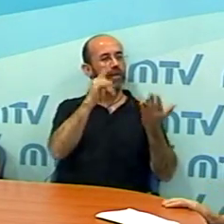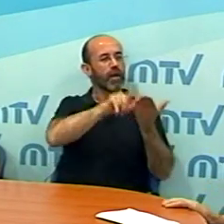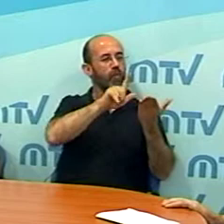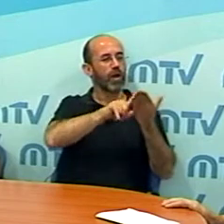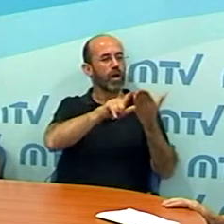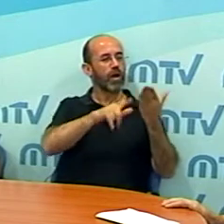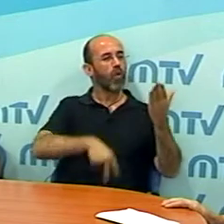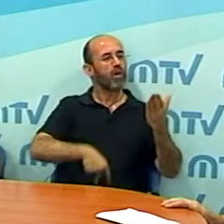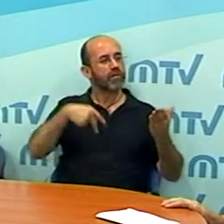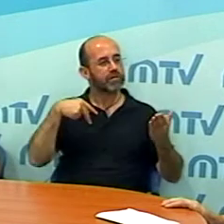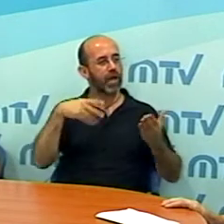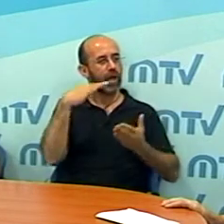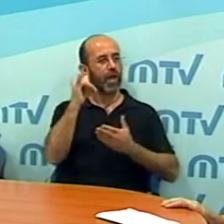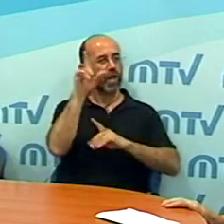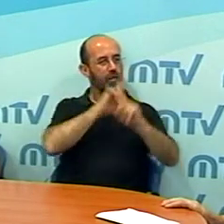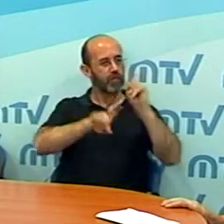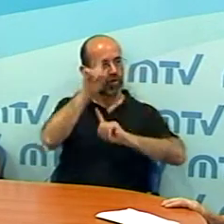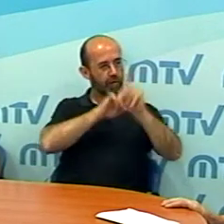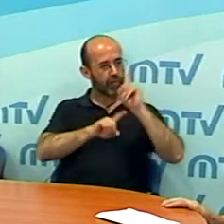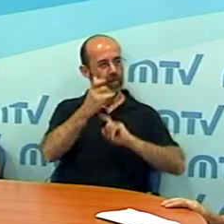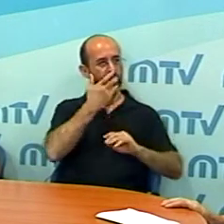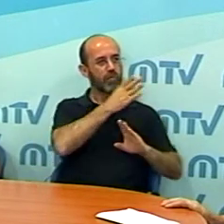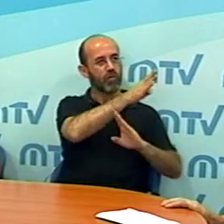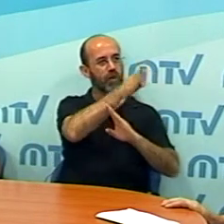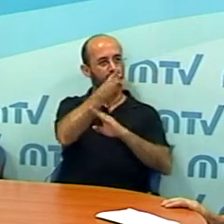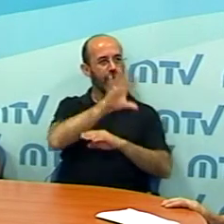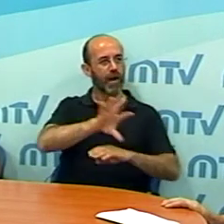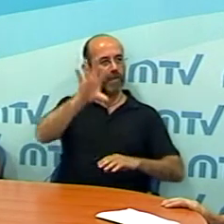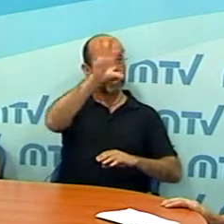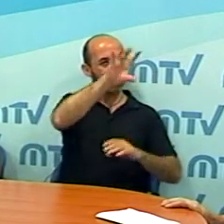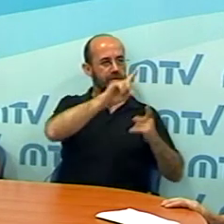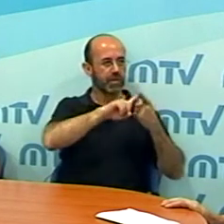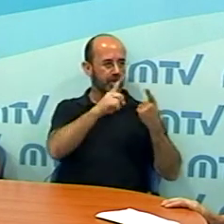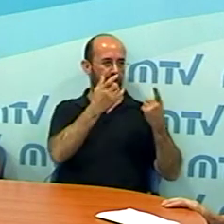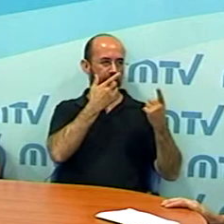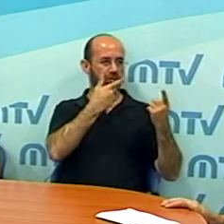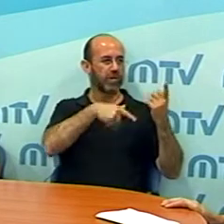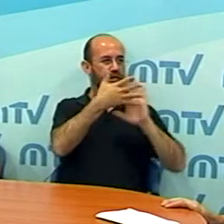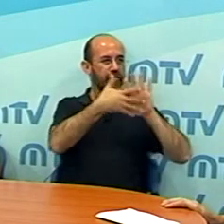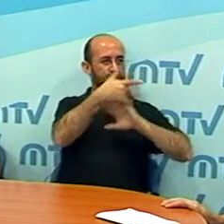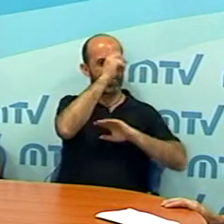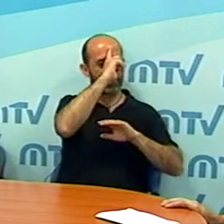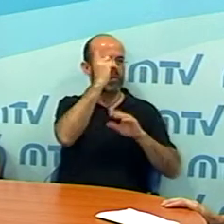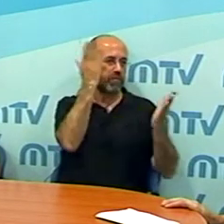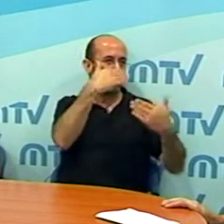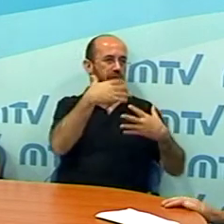y tienen problemas entonces cuando van a países que no son de habla hispana.